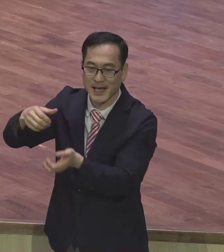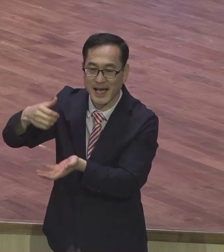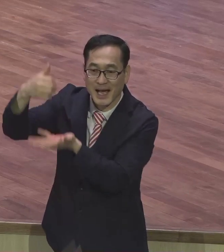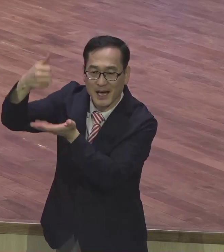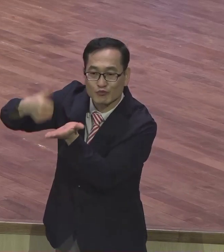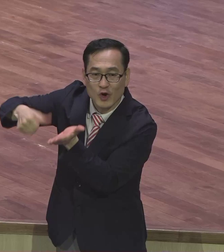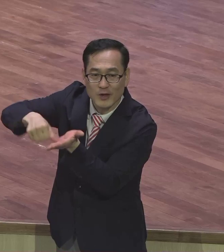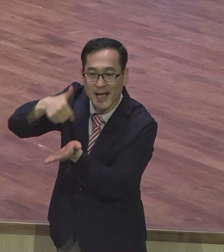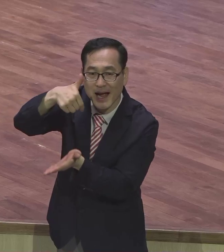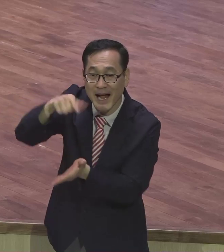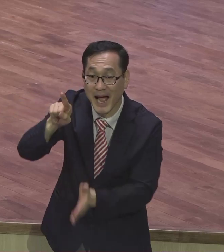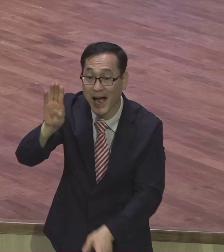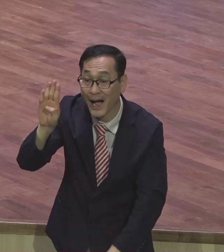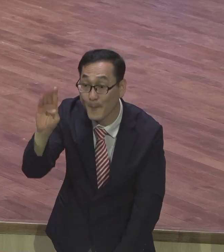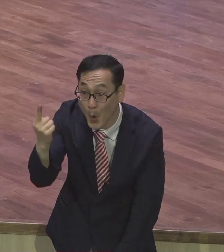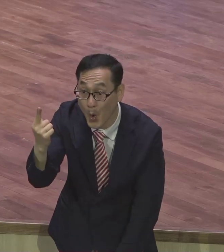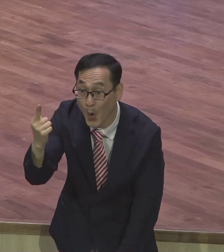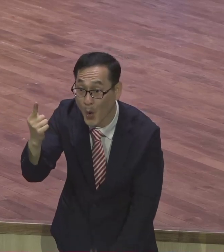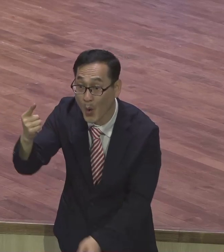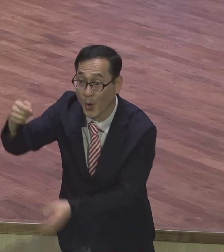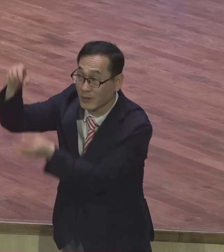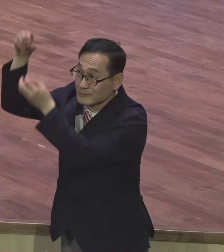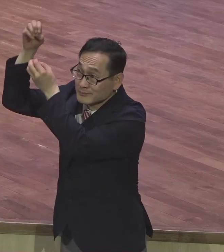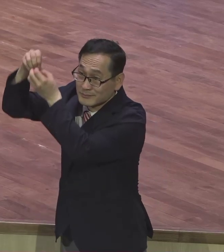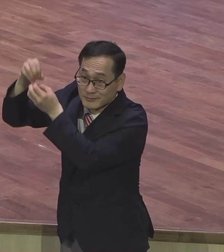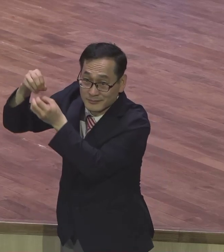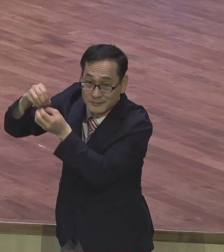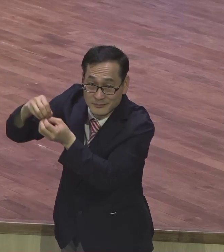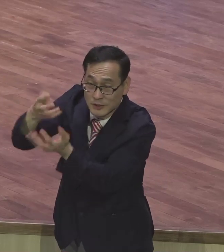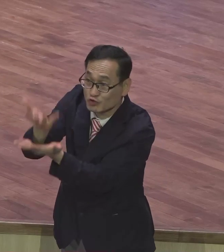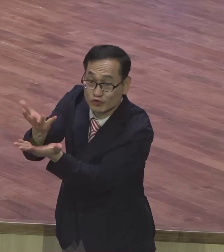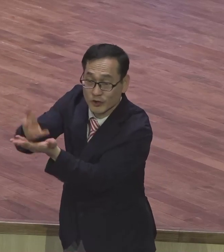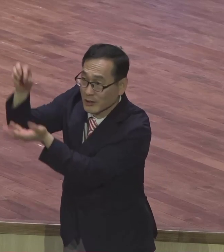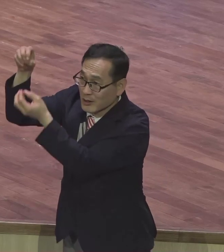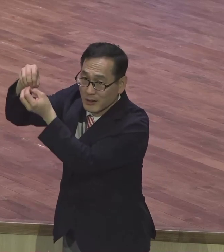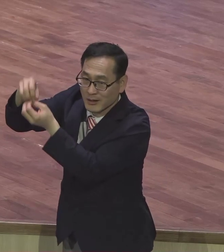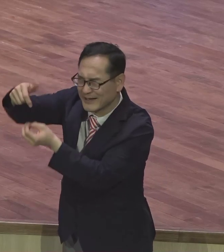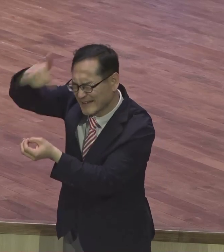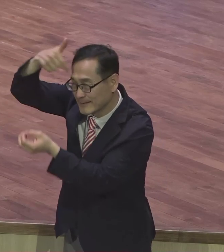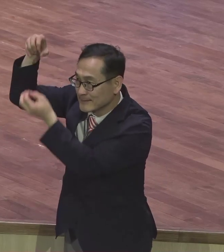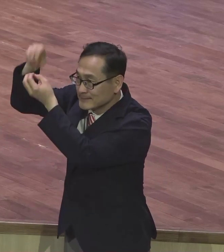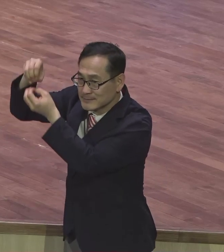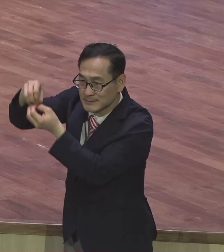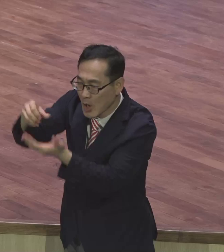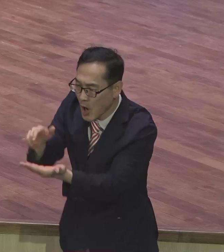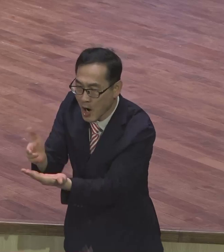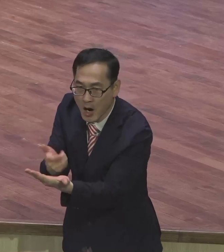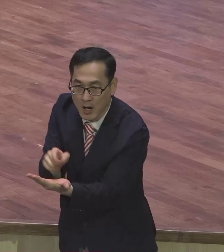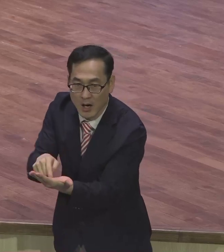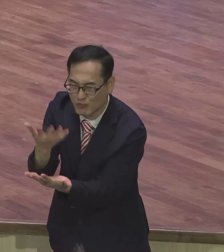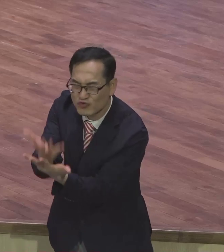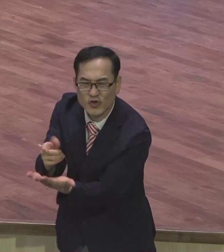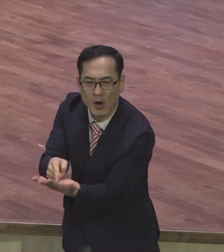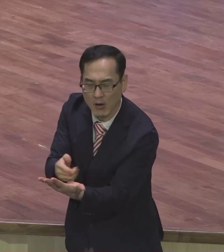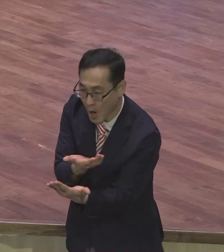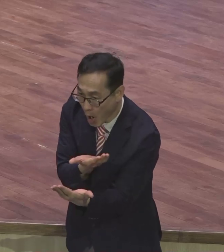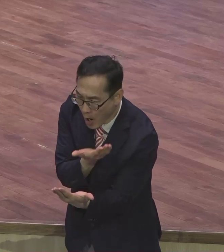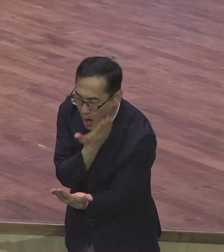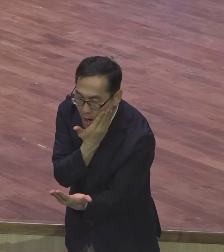오래된 문헌이 있었어요 그래서 이 집에서는 이걸 그냥 과보로 여기고 아주